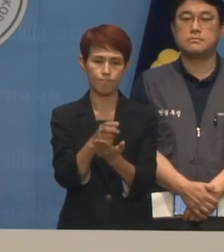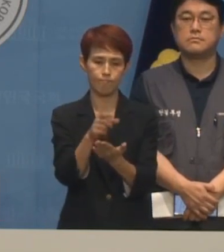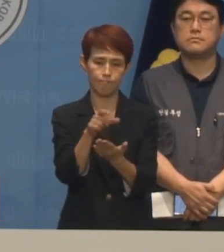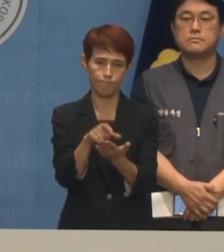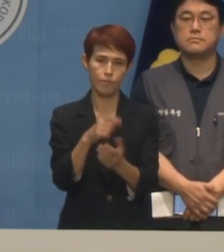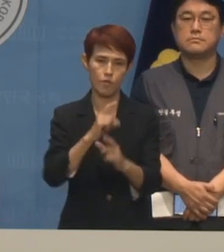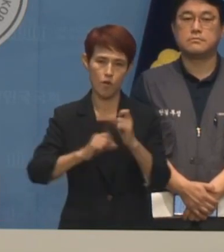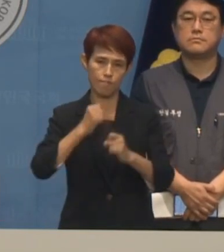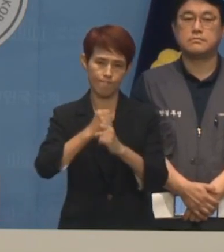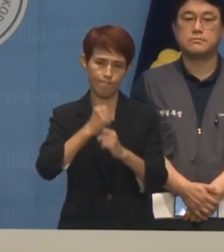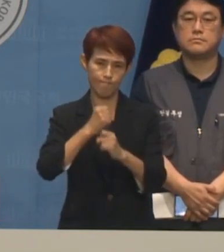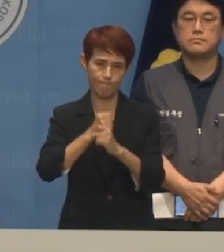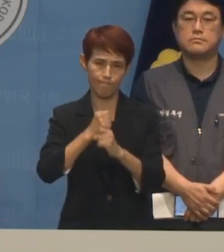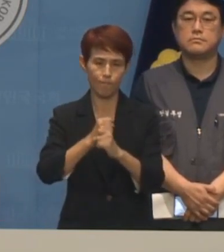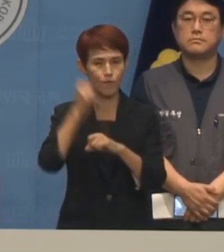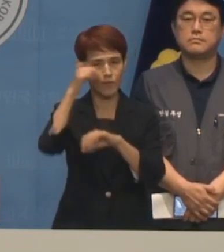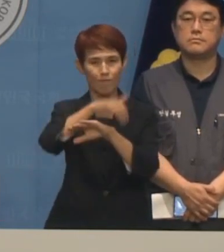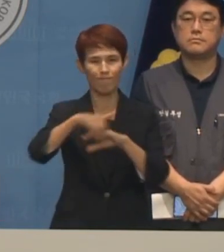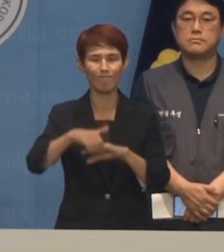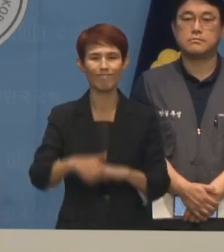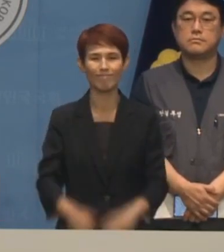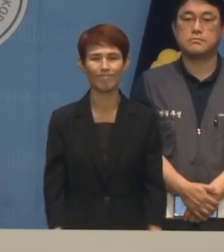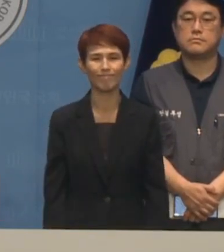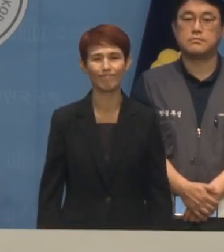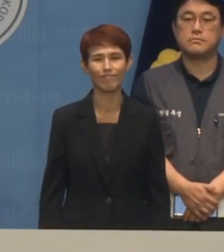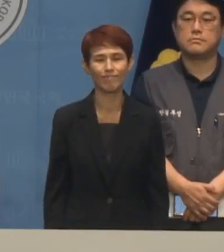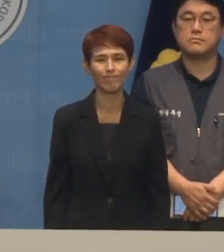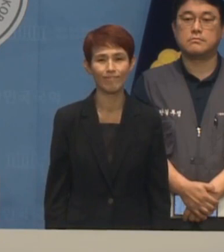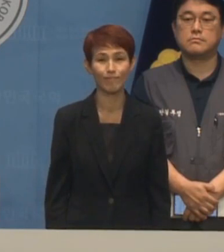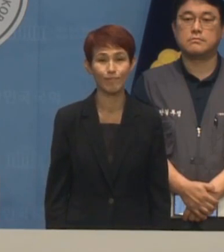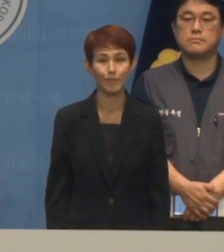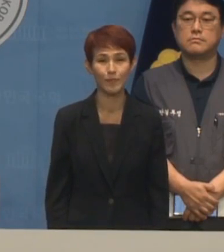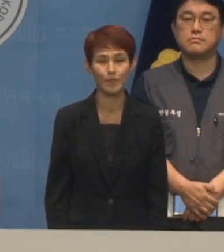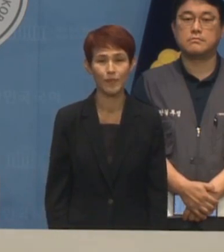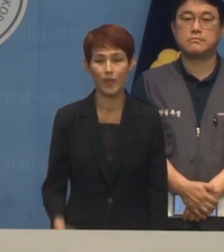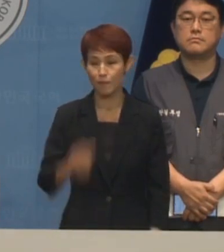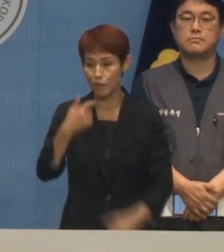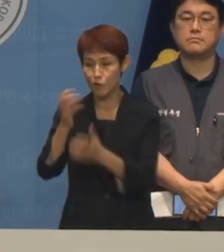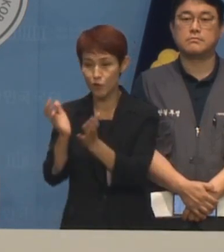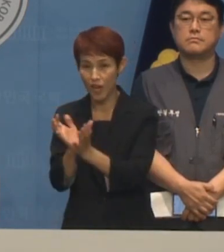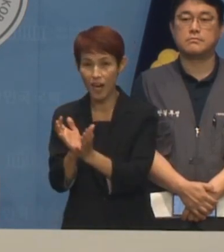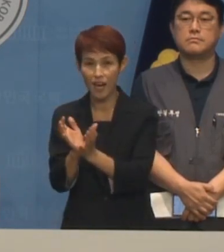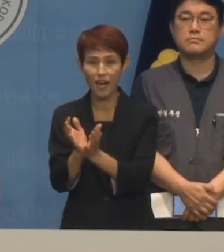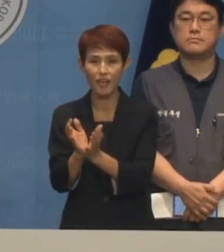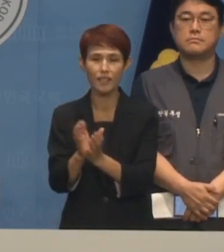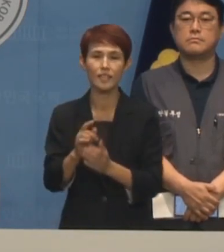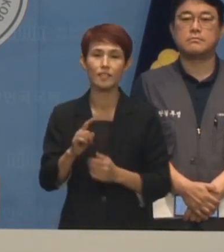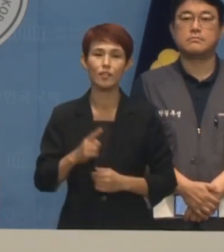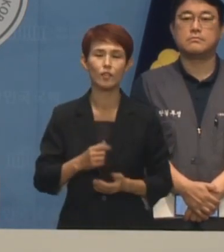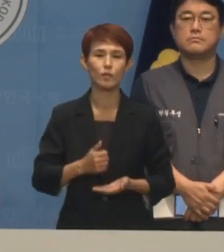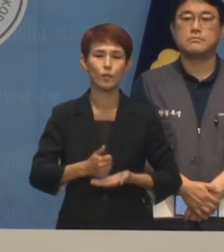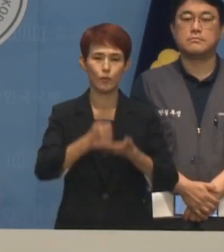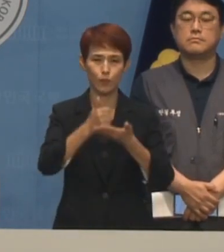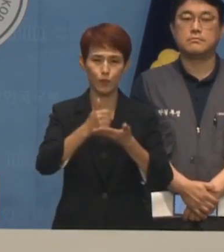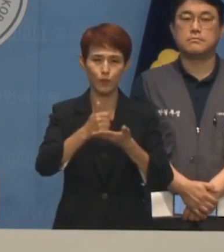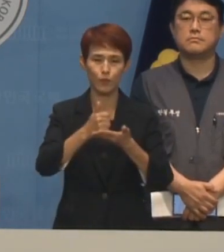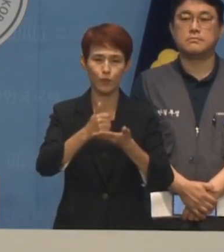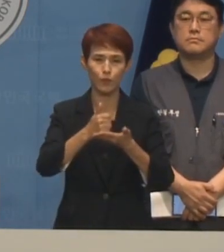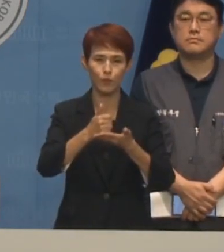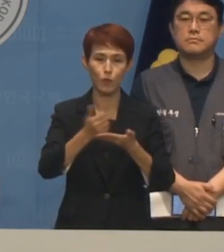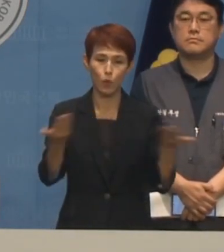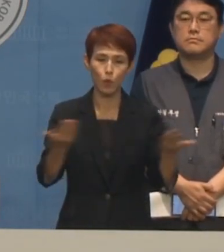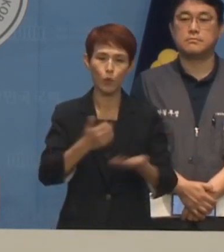법안들을 연이어서 준비를 하고자 합니다. 저와 더불어민주당 노동존중실천 국회의원단 그리고 함께해